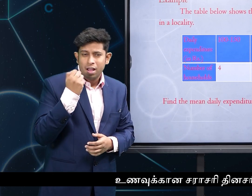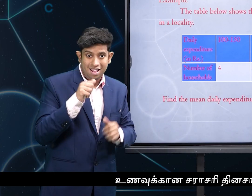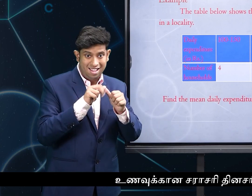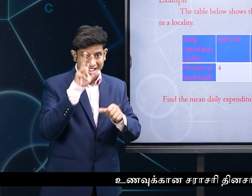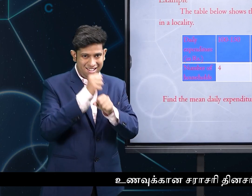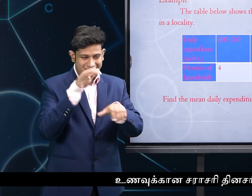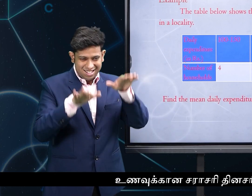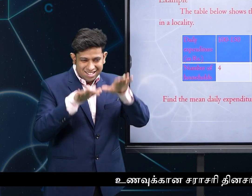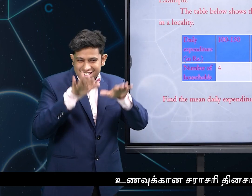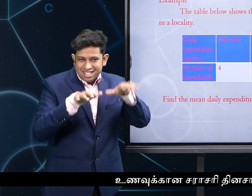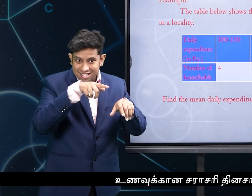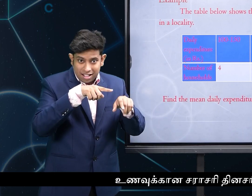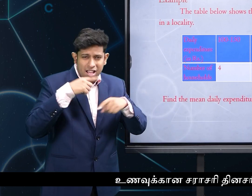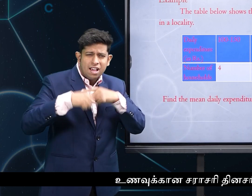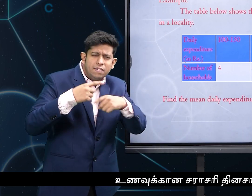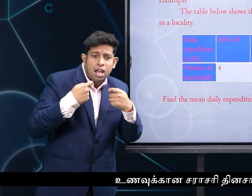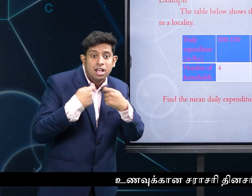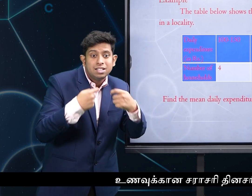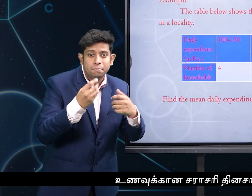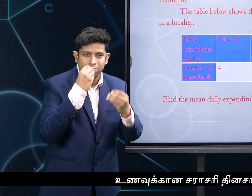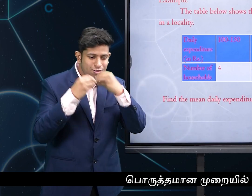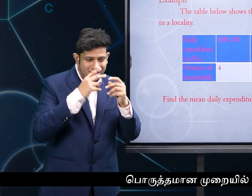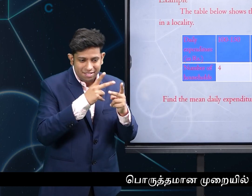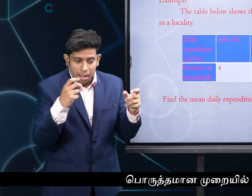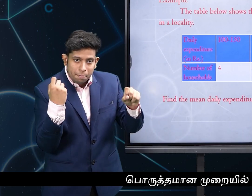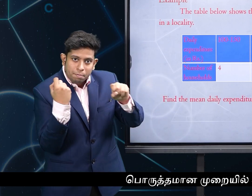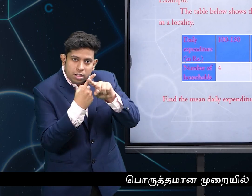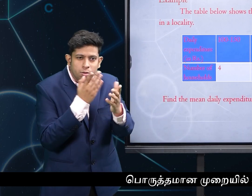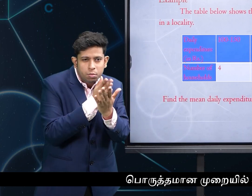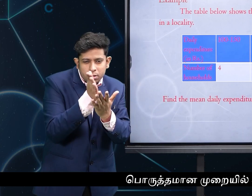உணவுக்கான சராசரி தினசரி செலவினத்தை பொருத்தமான முறையில் கண்டறியவும்.